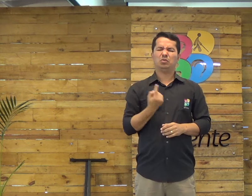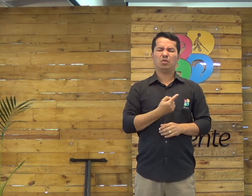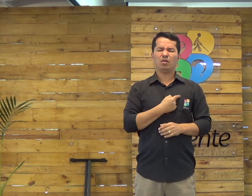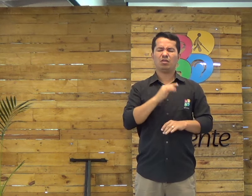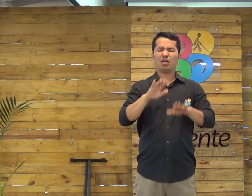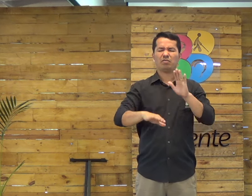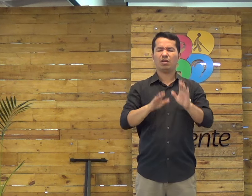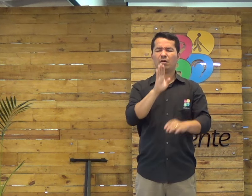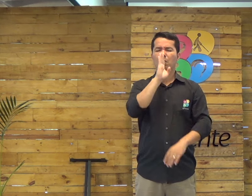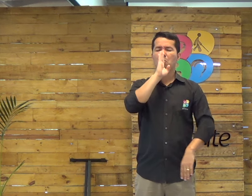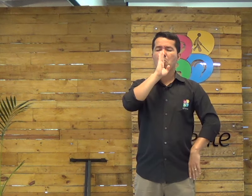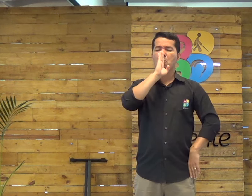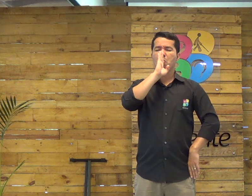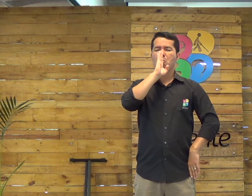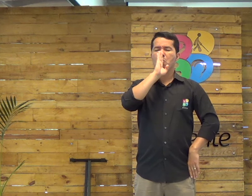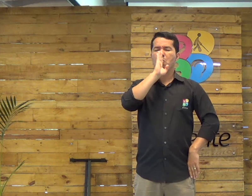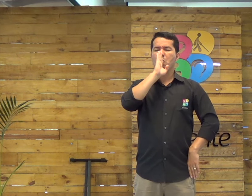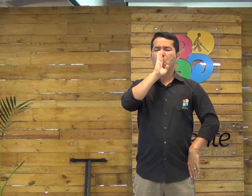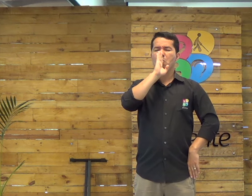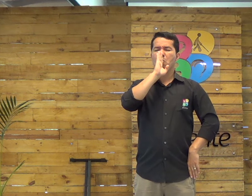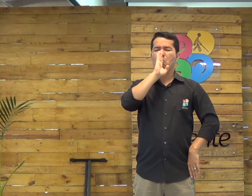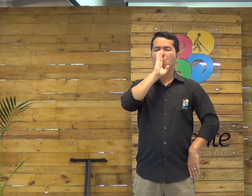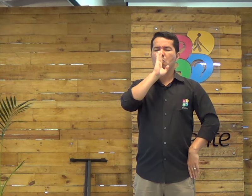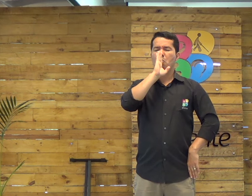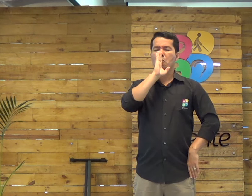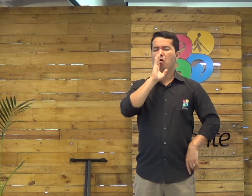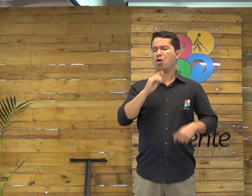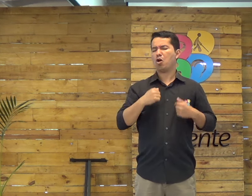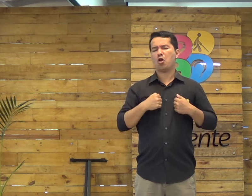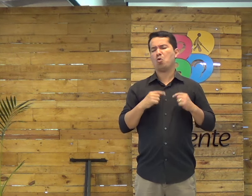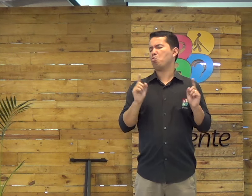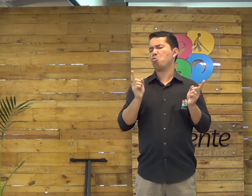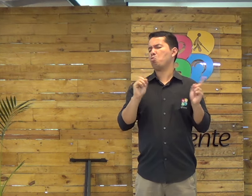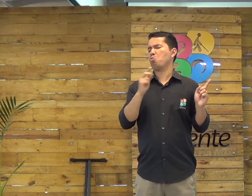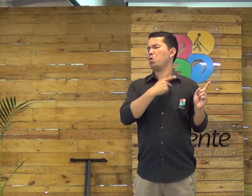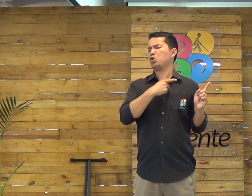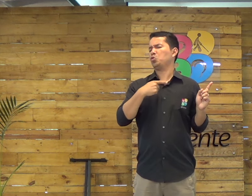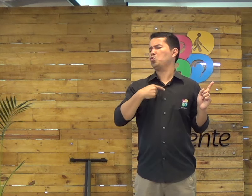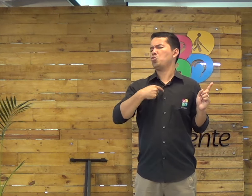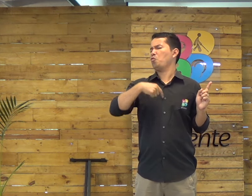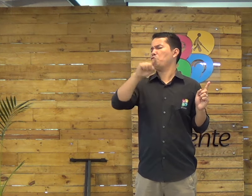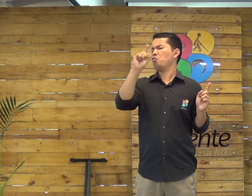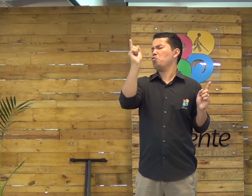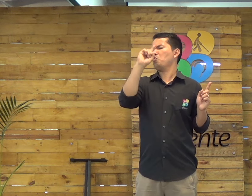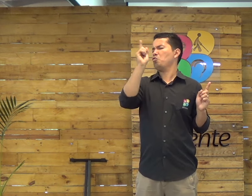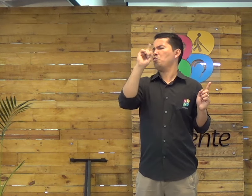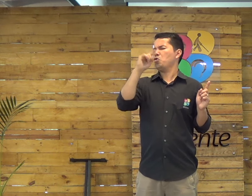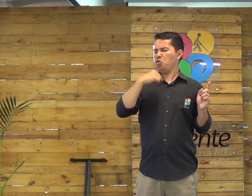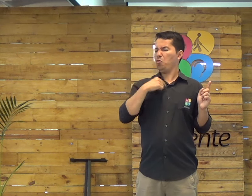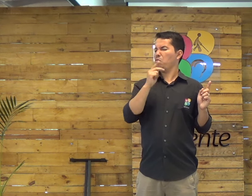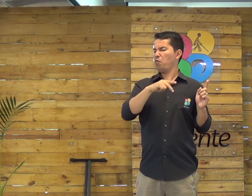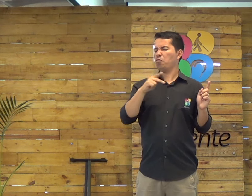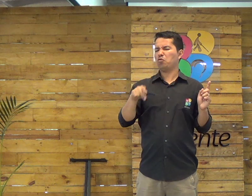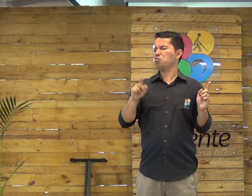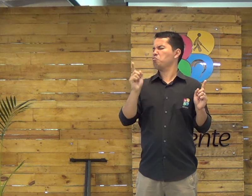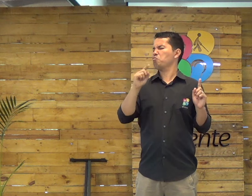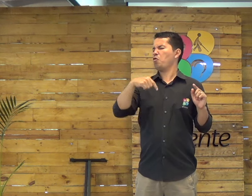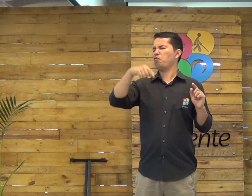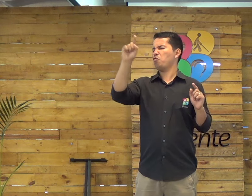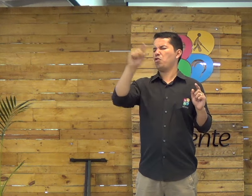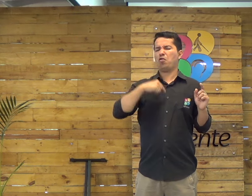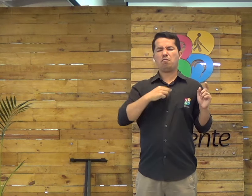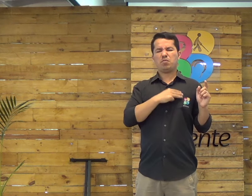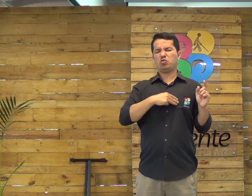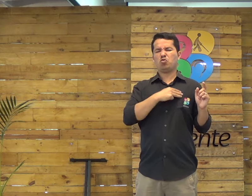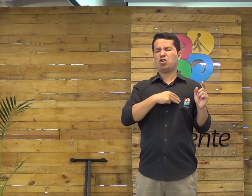Eu sei que também tem algumas pessoas que às vezes permanecem em silêncio. Não, porque, pastor, eu não.